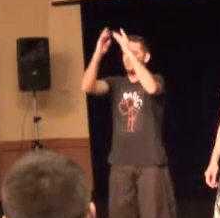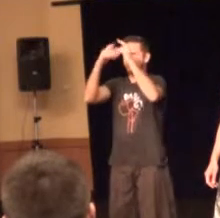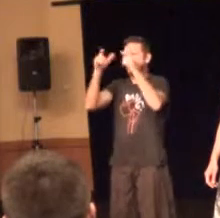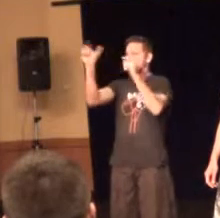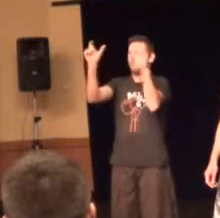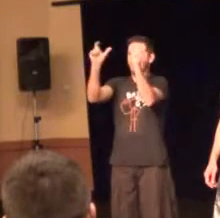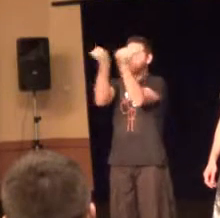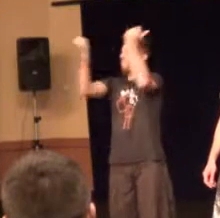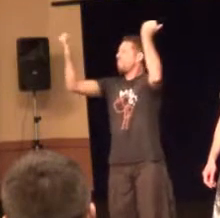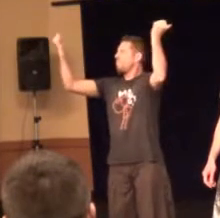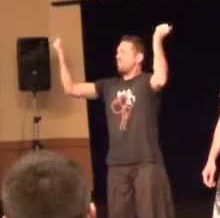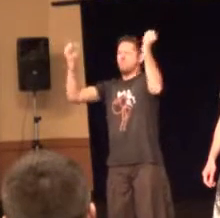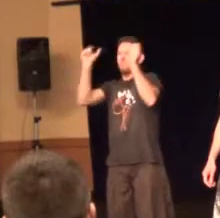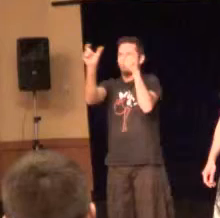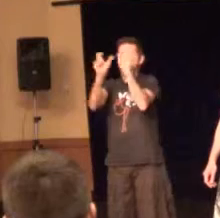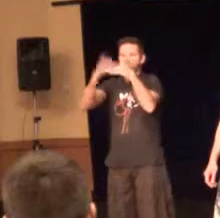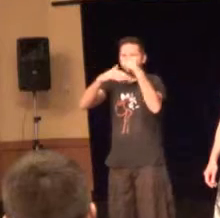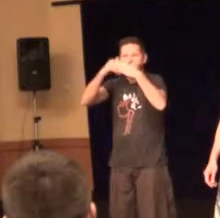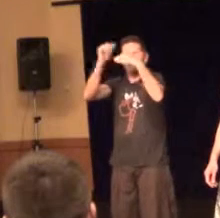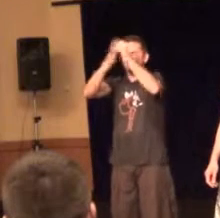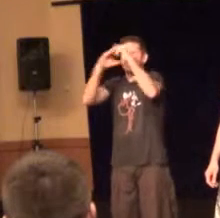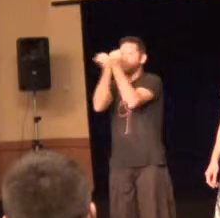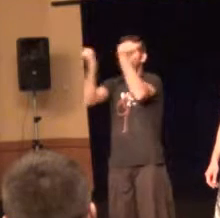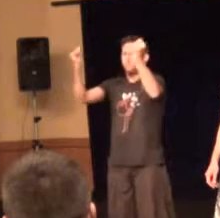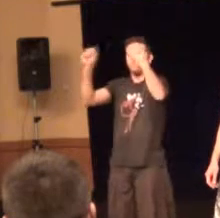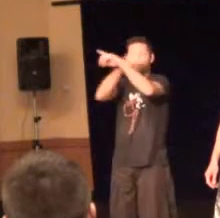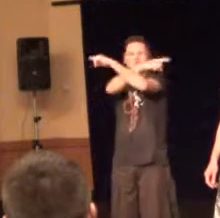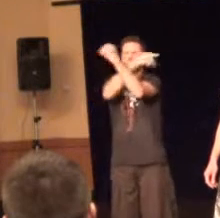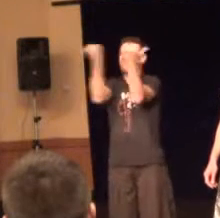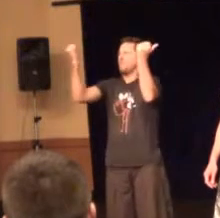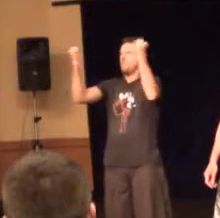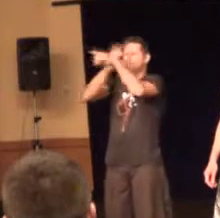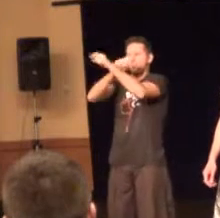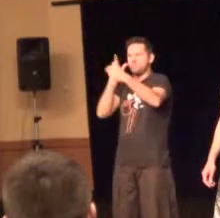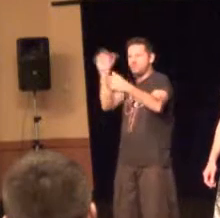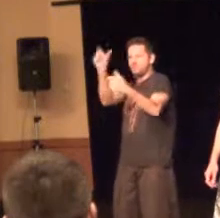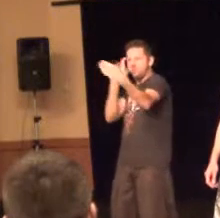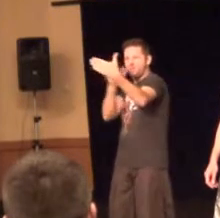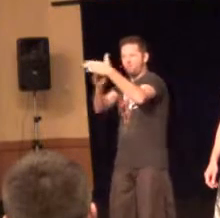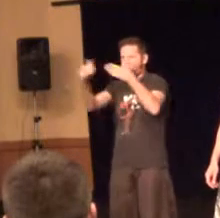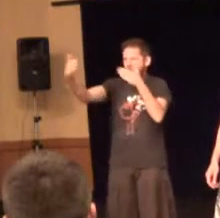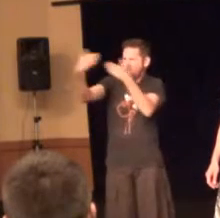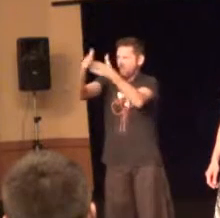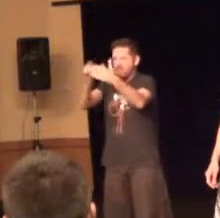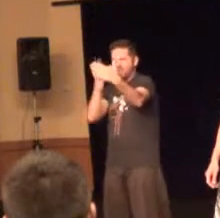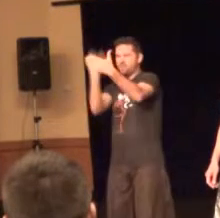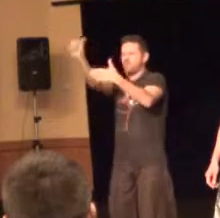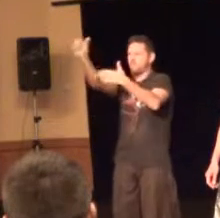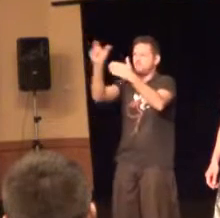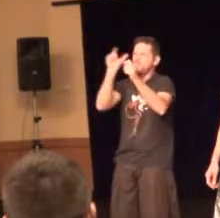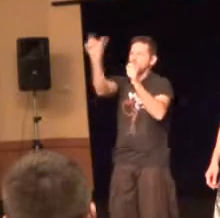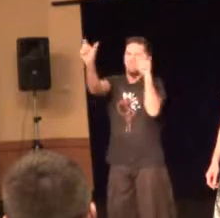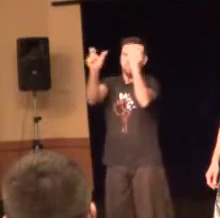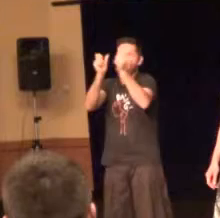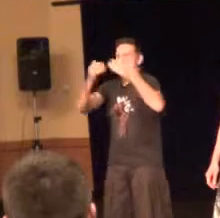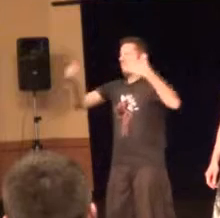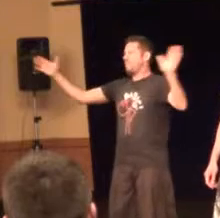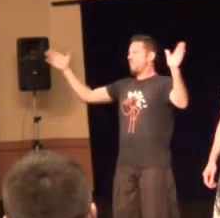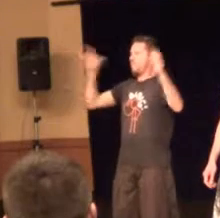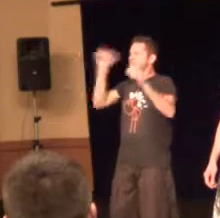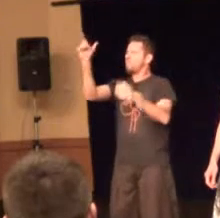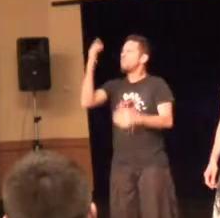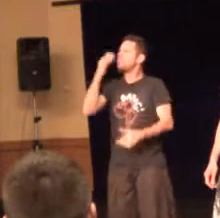mots qui s'interposent. Des mots barrières. Des mots bras ouverts, des mots teintés, des mots primaires, des